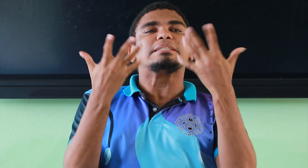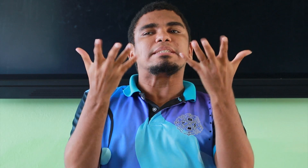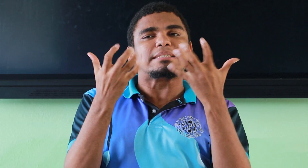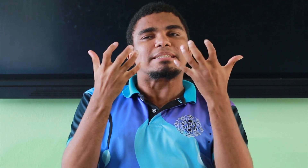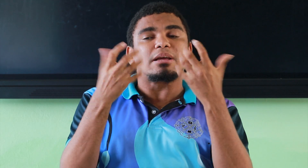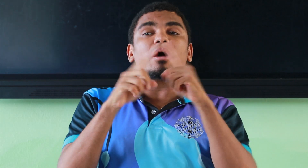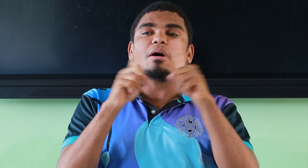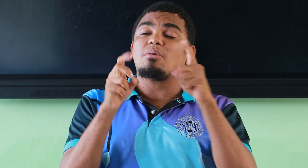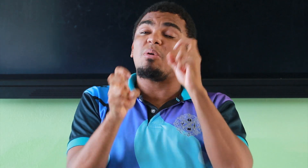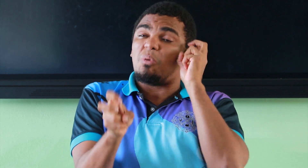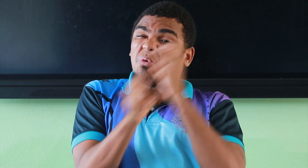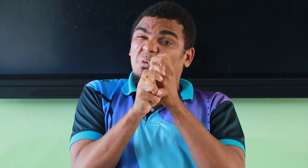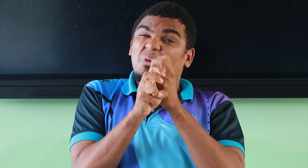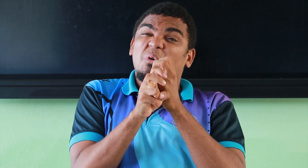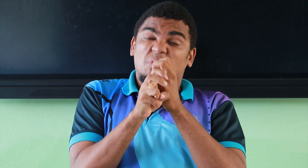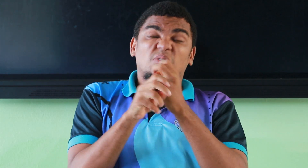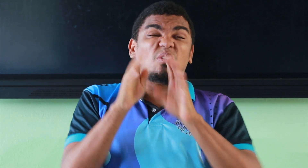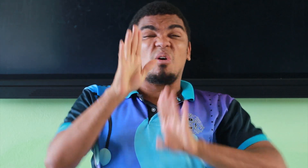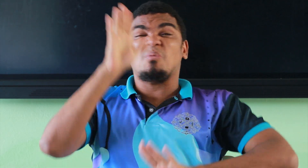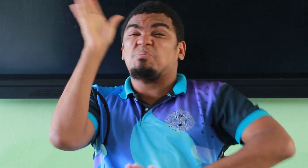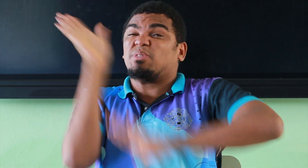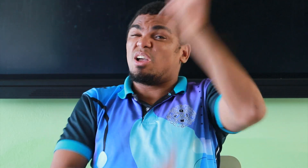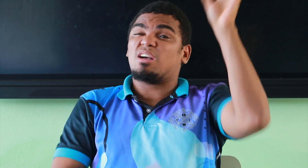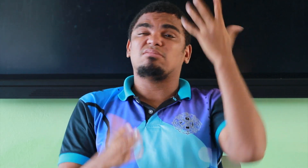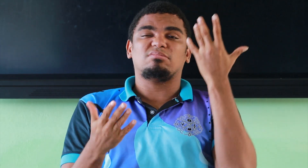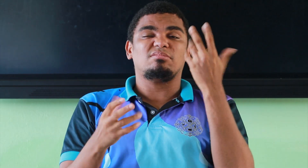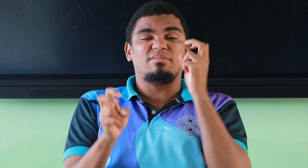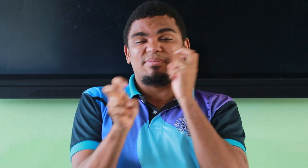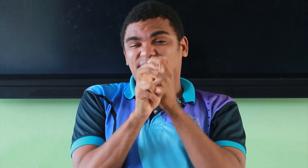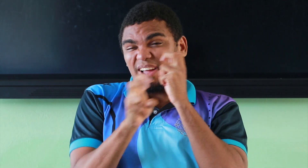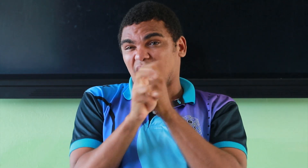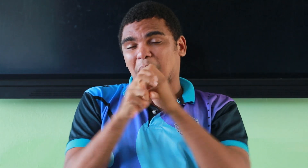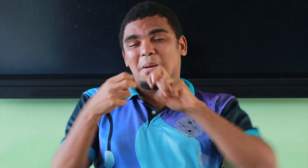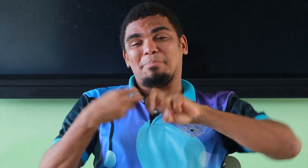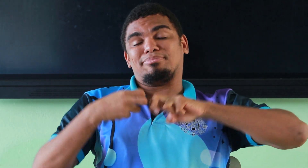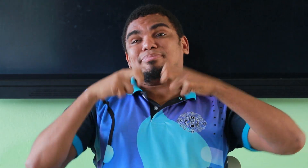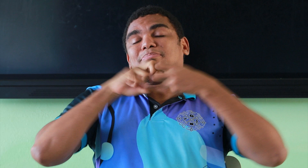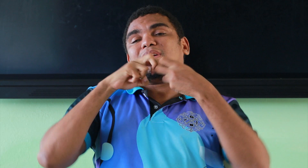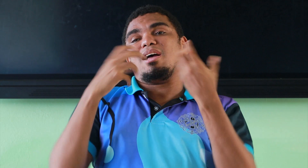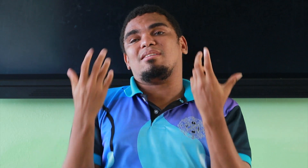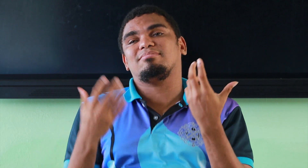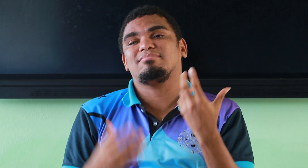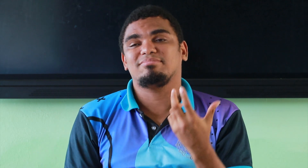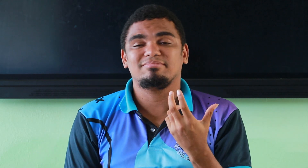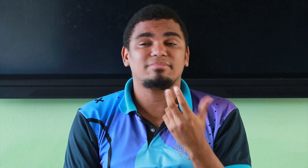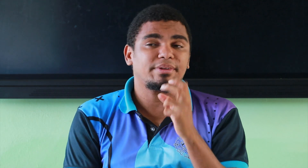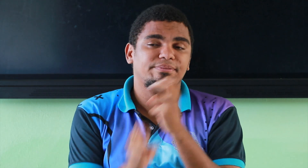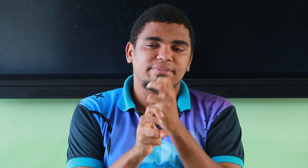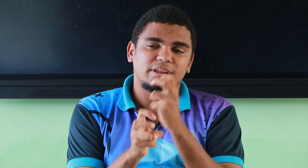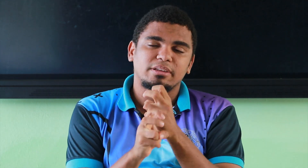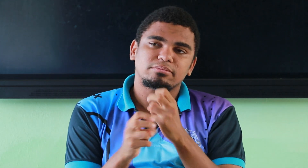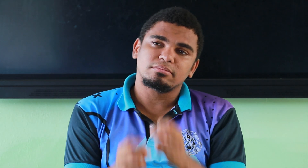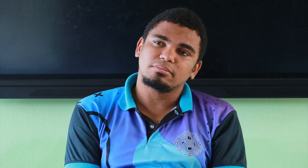no seguir en una monotonía, sino, porque eso lo que va a hacer es aburrirse, sino cambiar ese aspecto